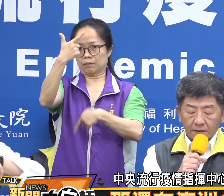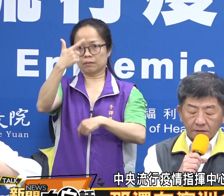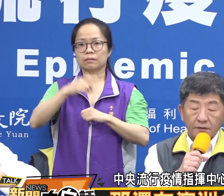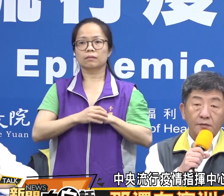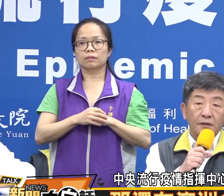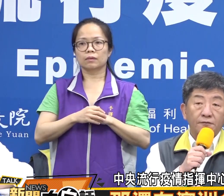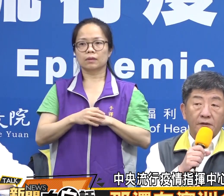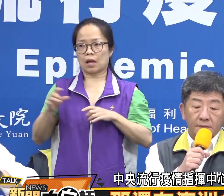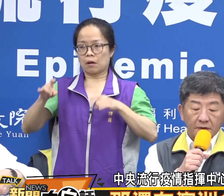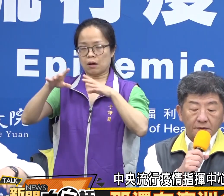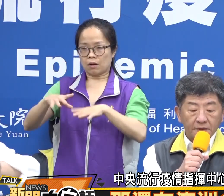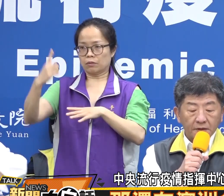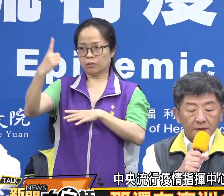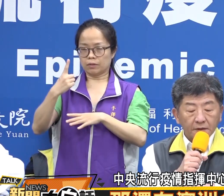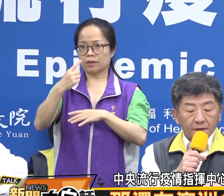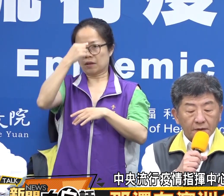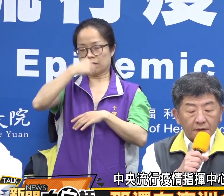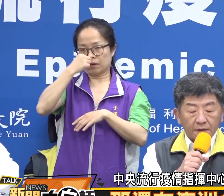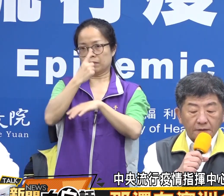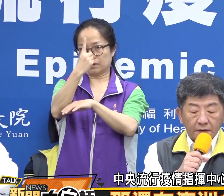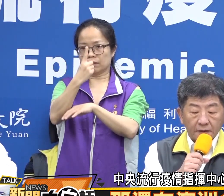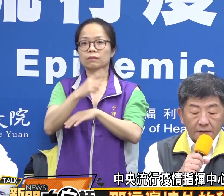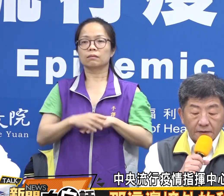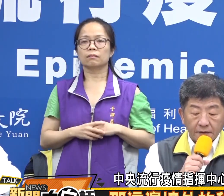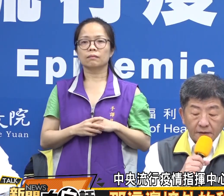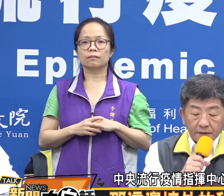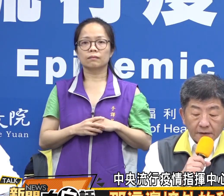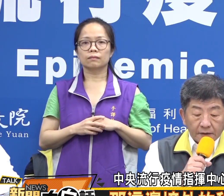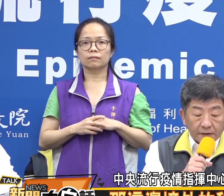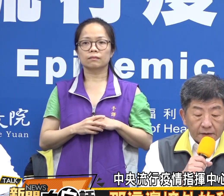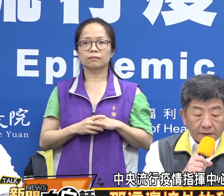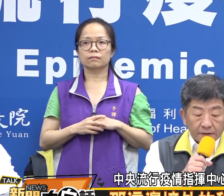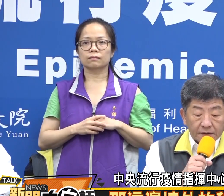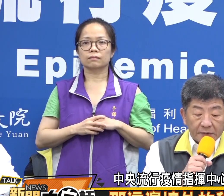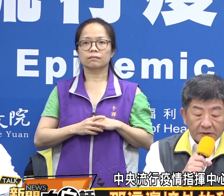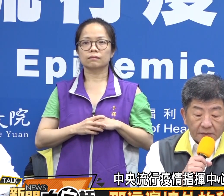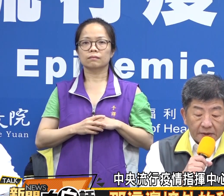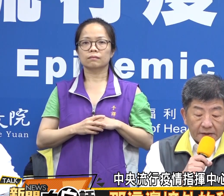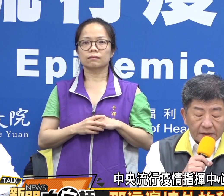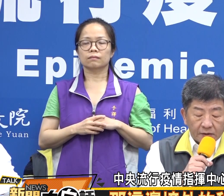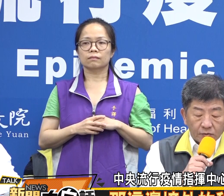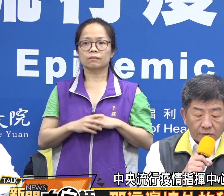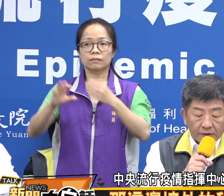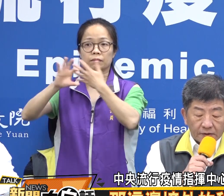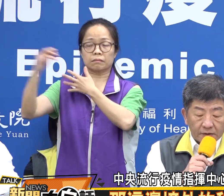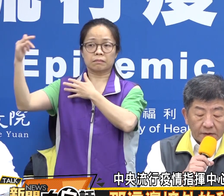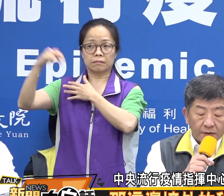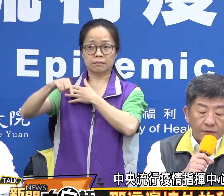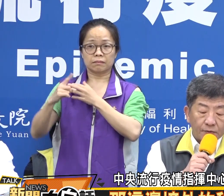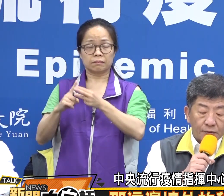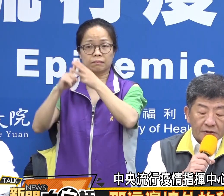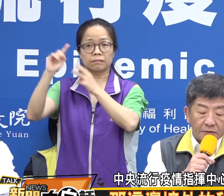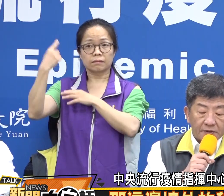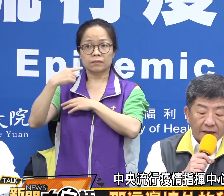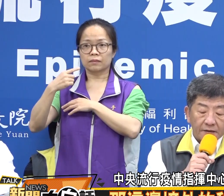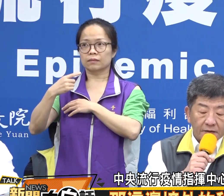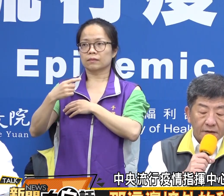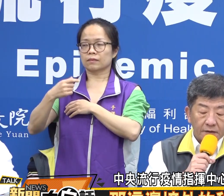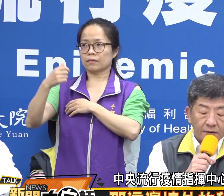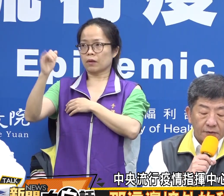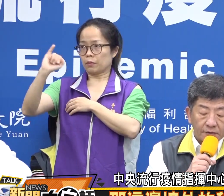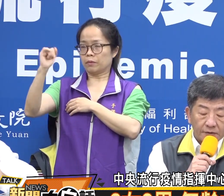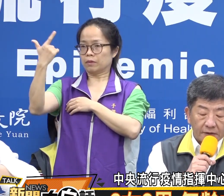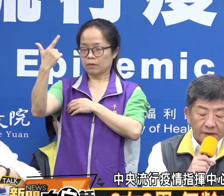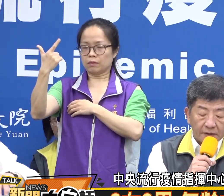有澳洲1位，菲律宾1位。那这边境外的移入主要是